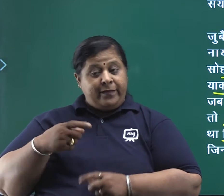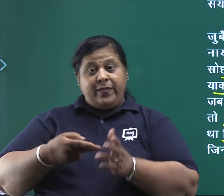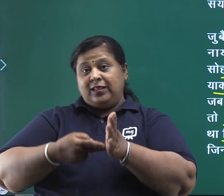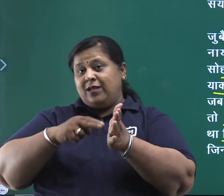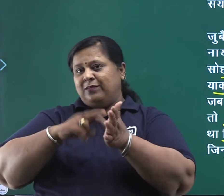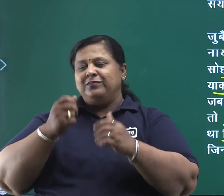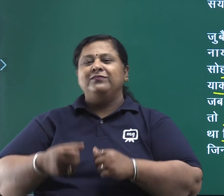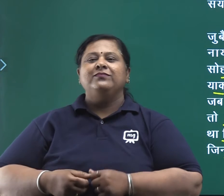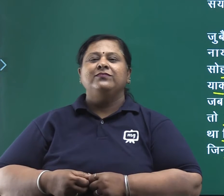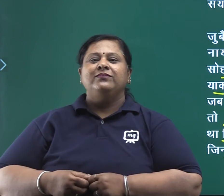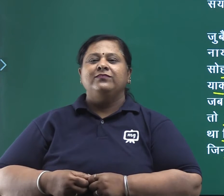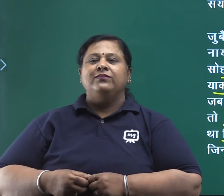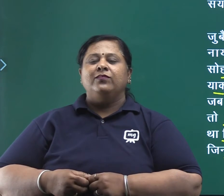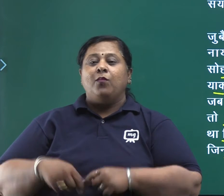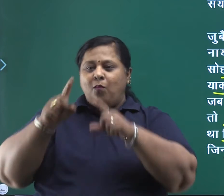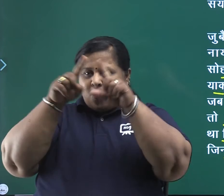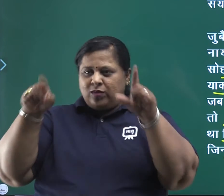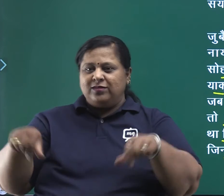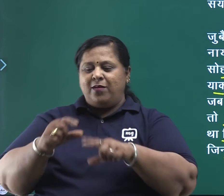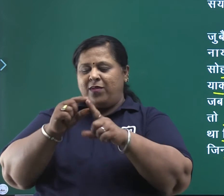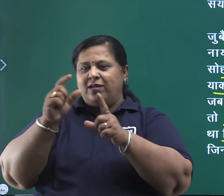अर्थात पोस्टर पर